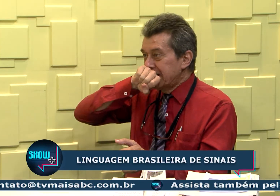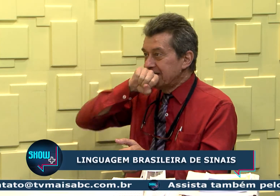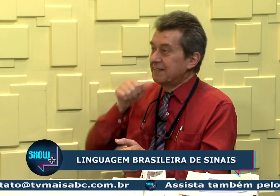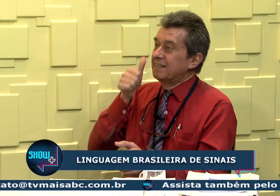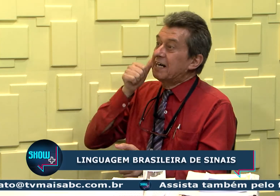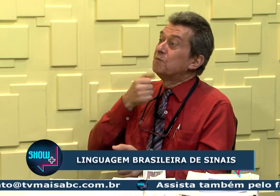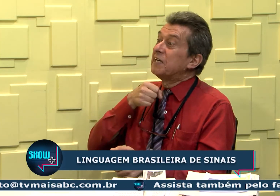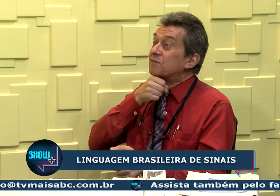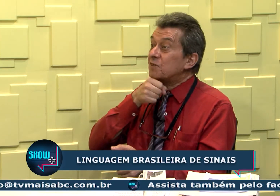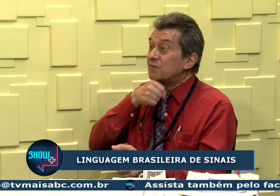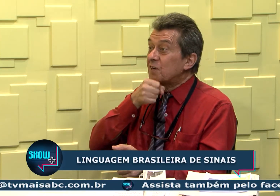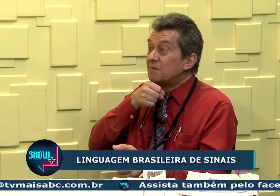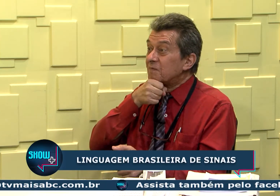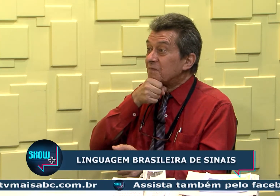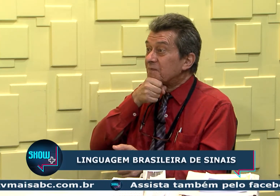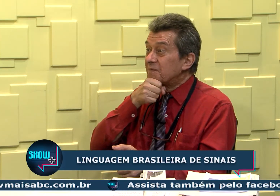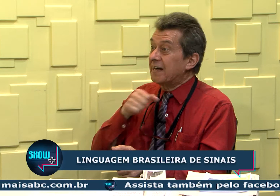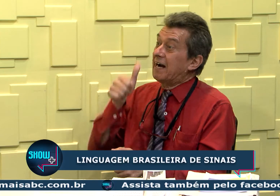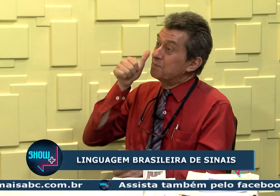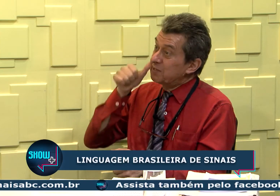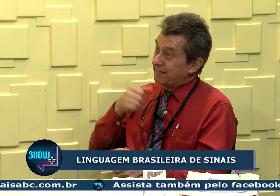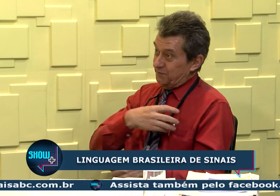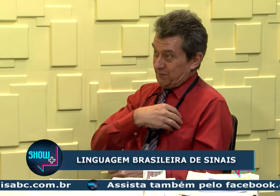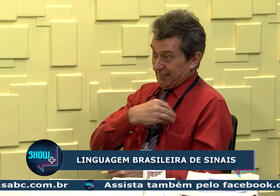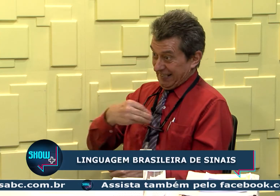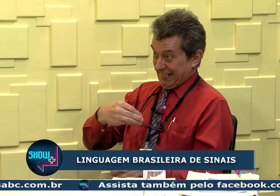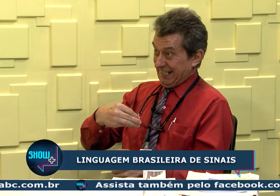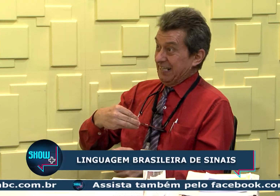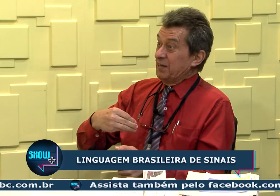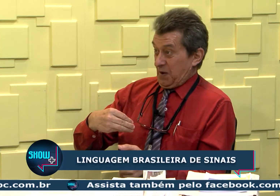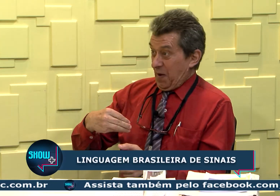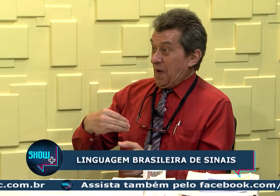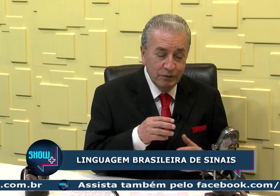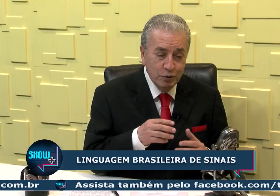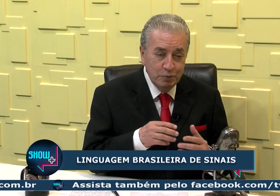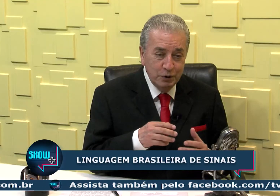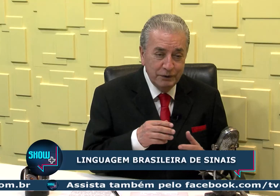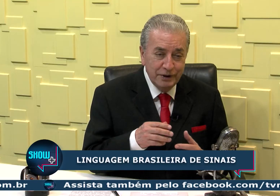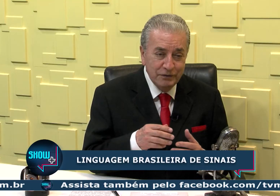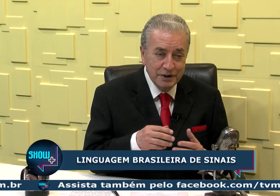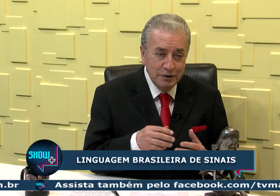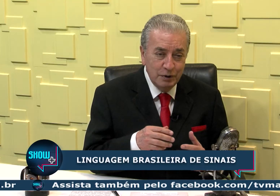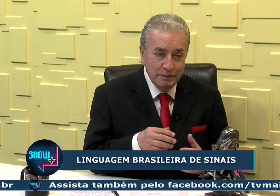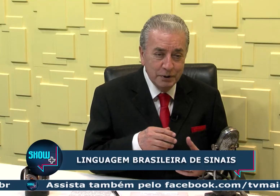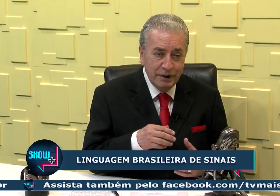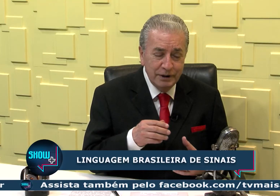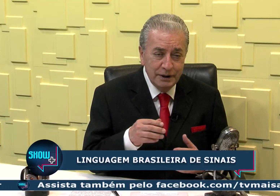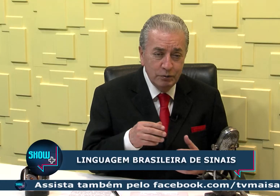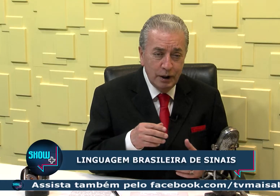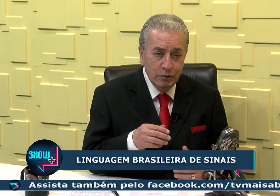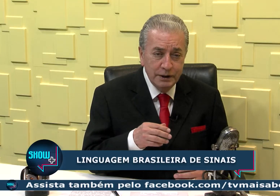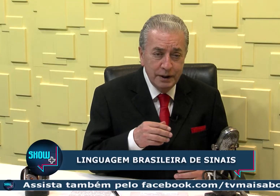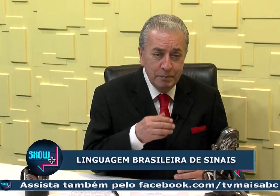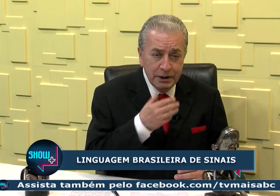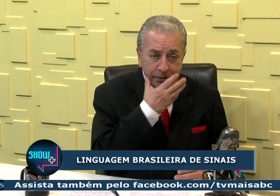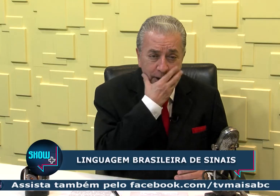a mulher vovó eu posso dizer assim por exemplo uns porto velho fazendo o livro estava andando na rua e de repente apareceu